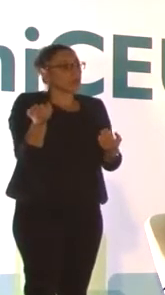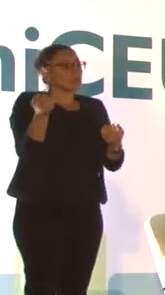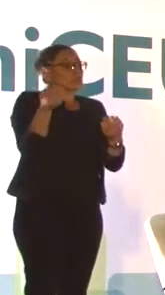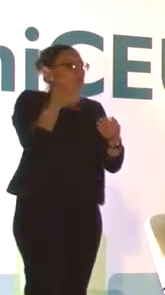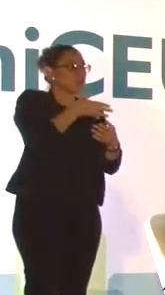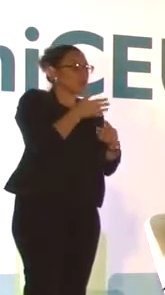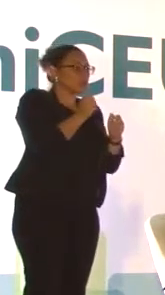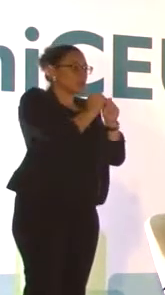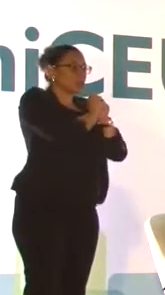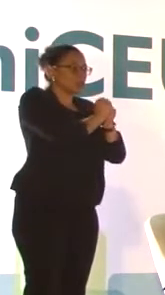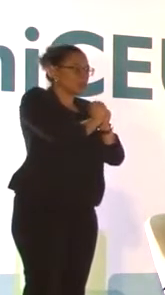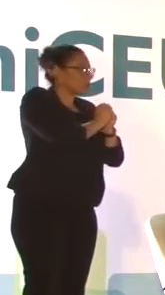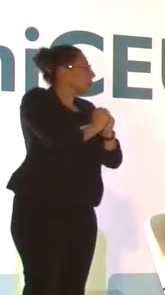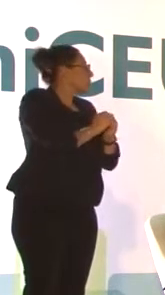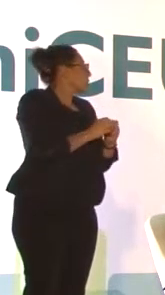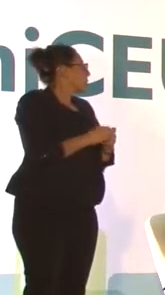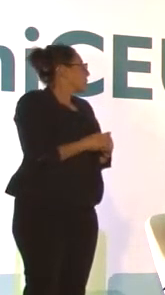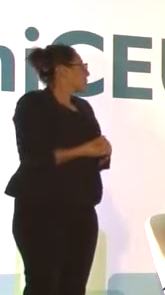contexto